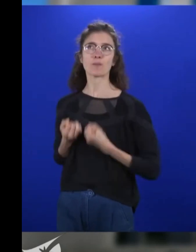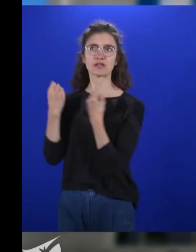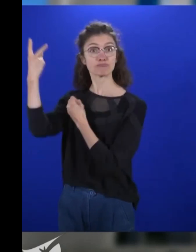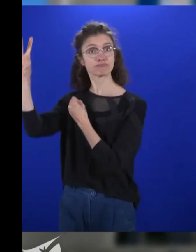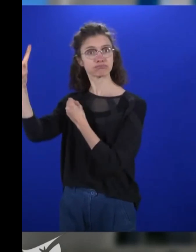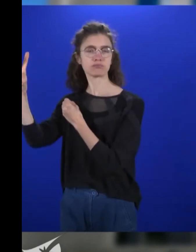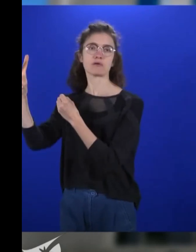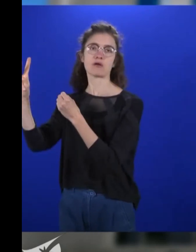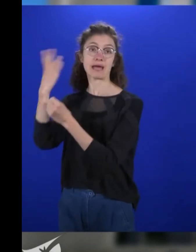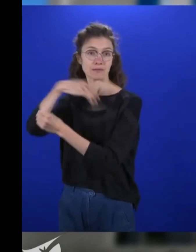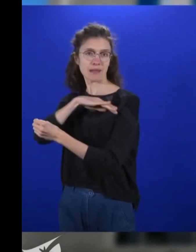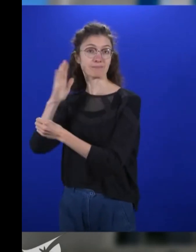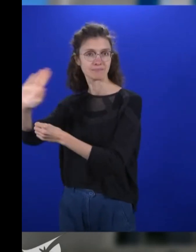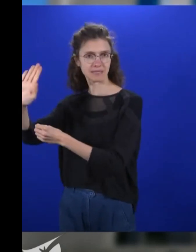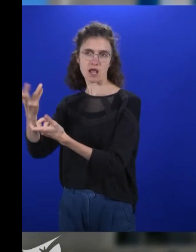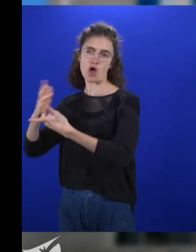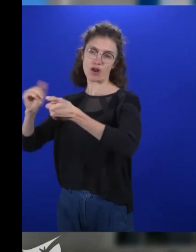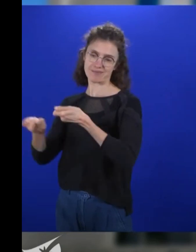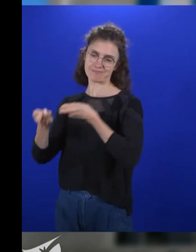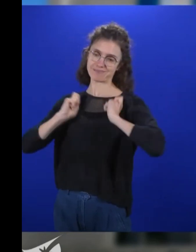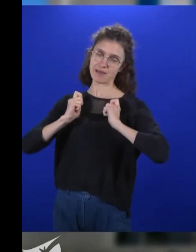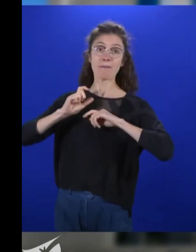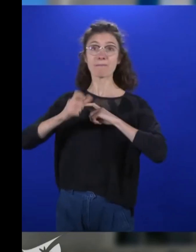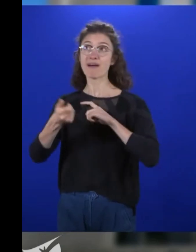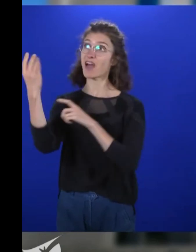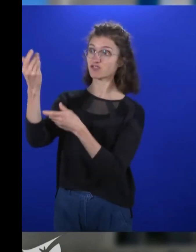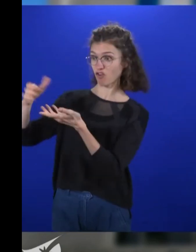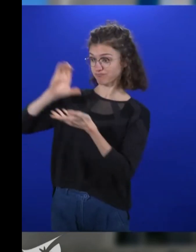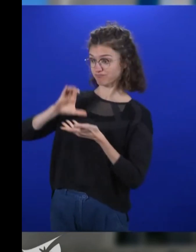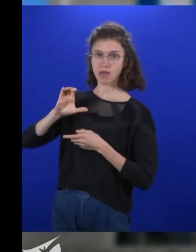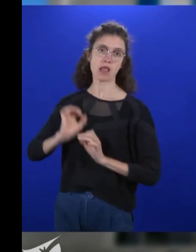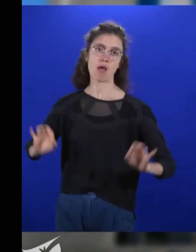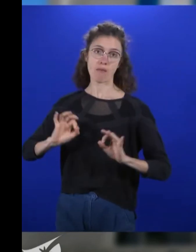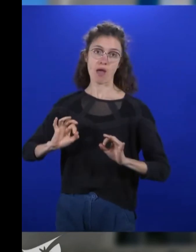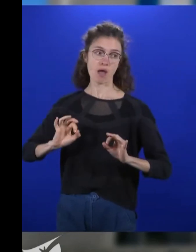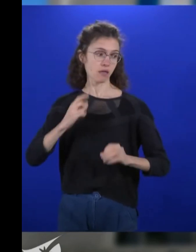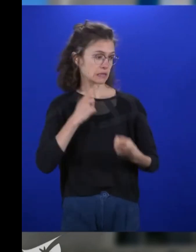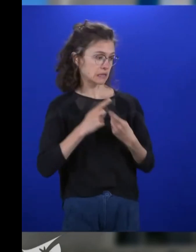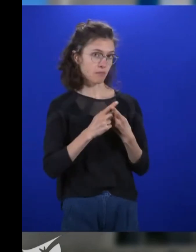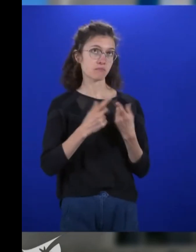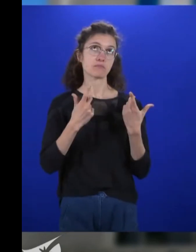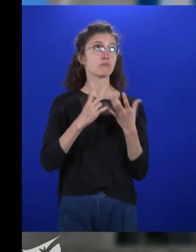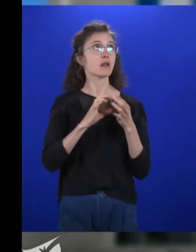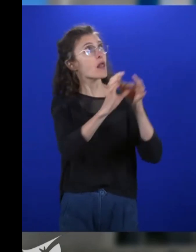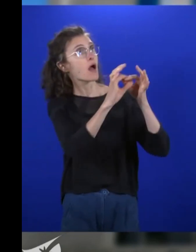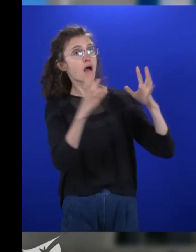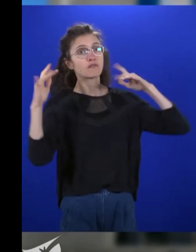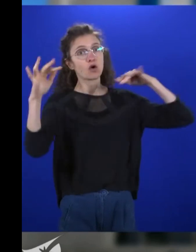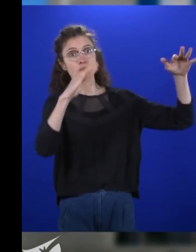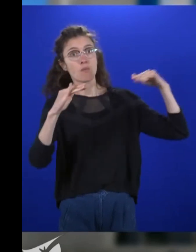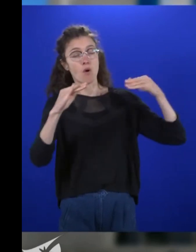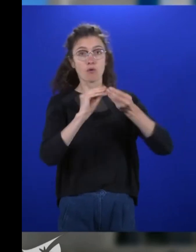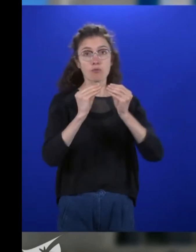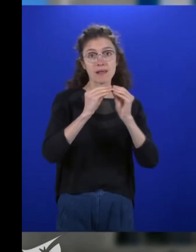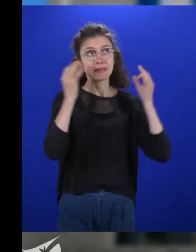des enjeux et des défis posés par les crues et le changement climatique. Or, aujourd'hui, les collectivités locales